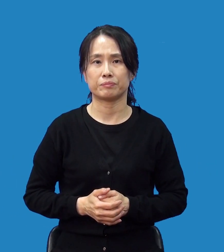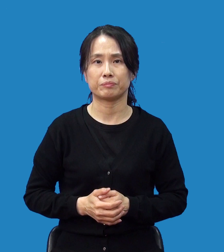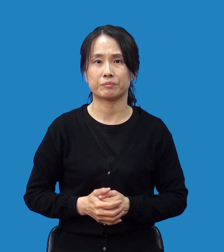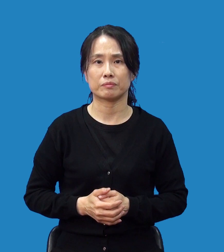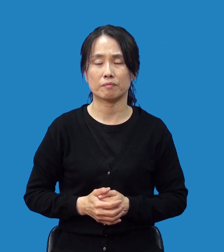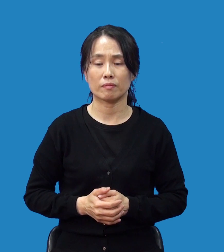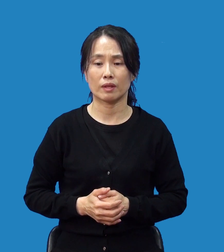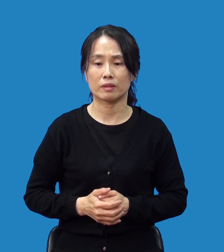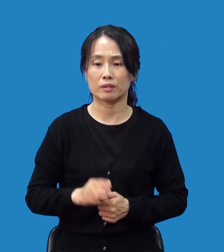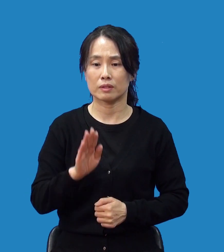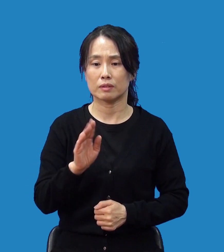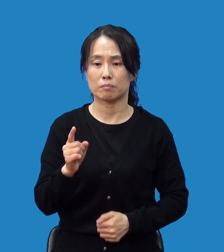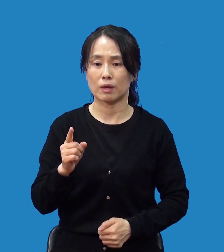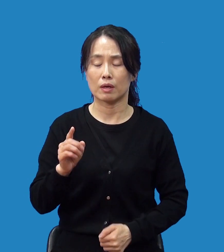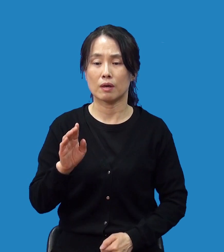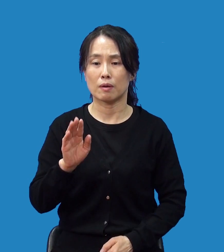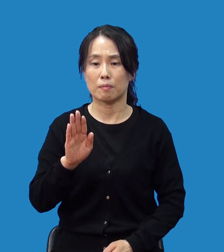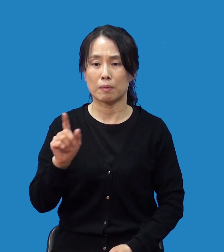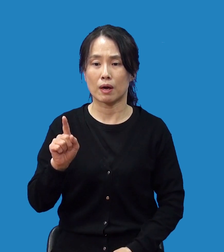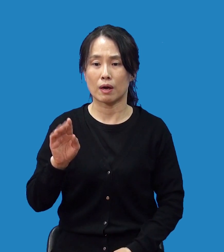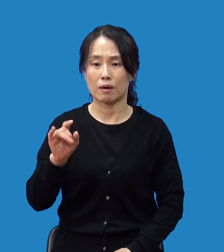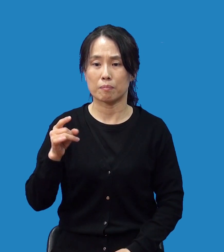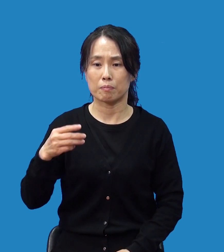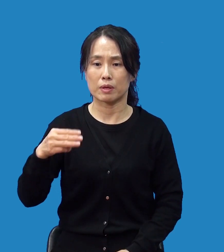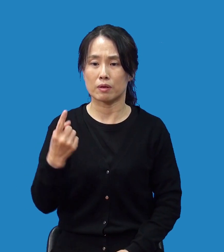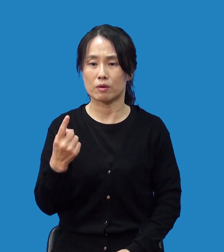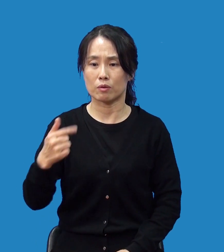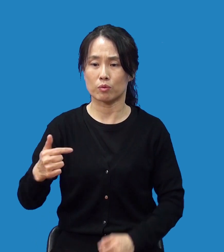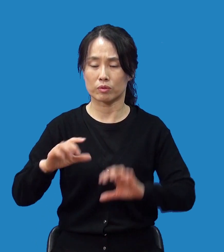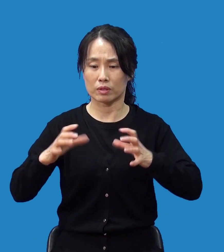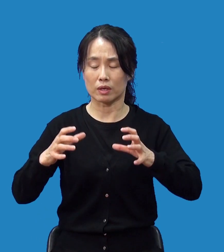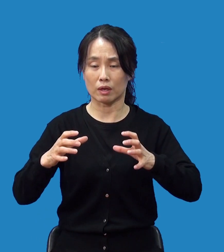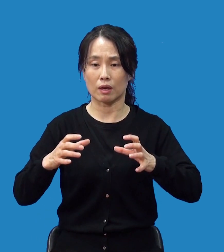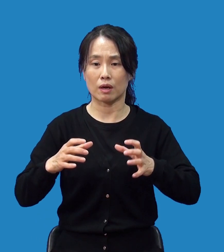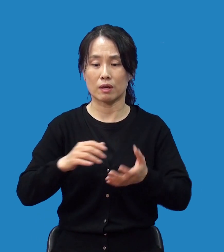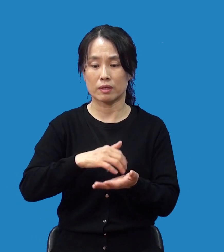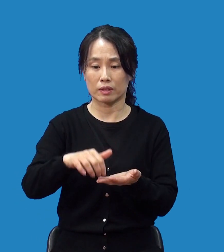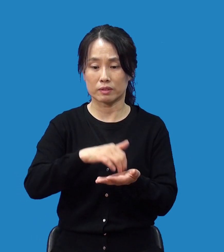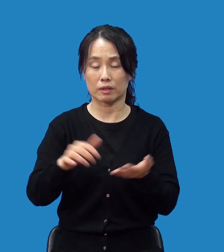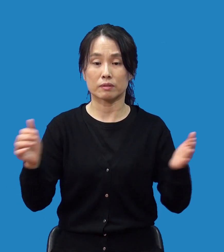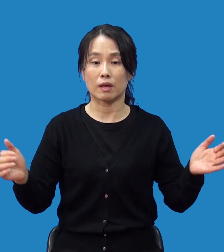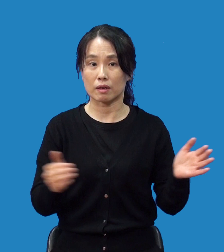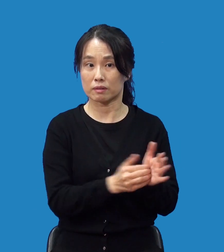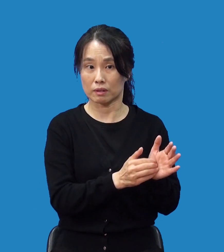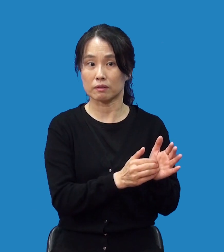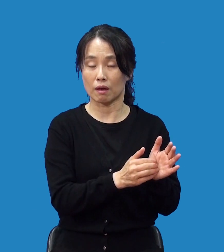제국의 시대를 계산하여 끝을 냈다. 그리고 데겔은